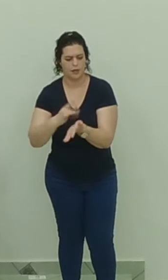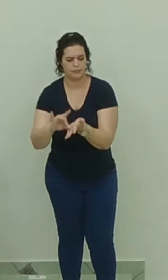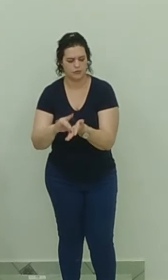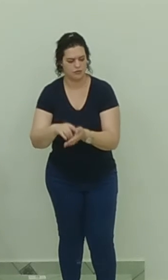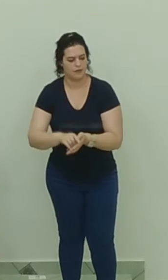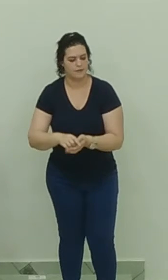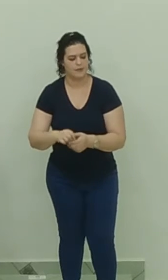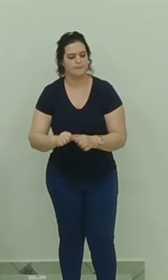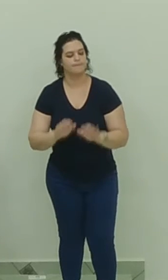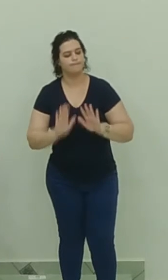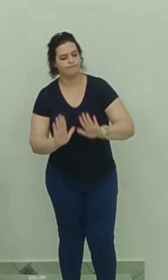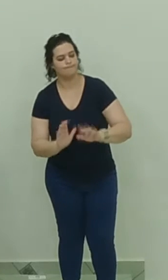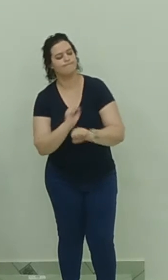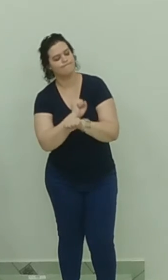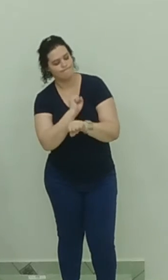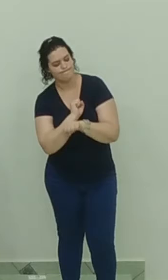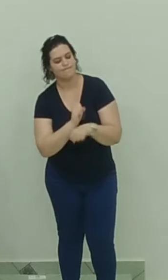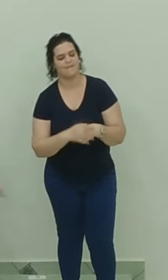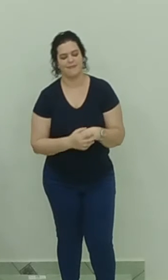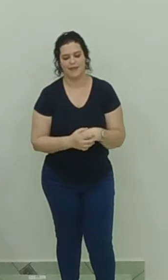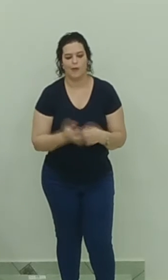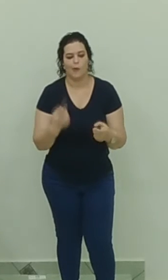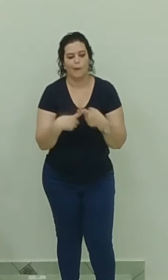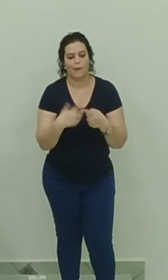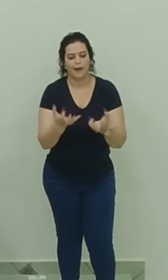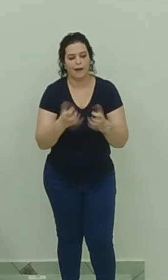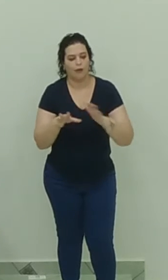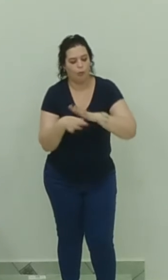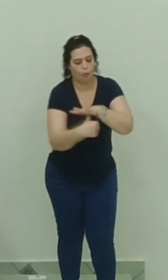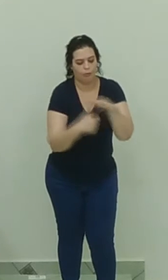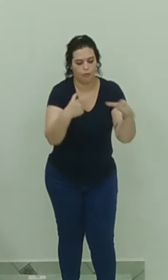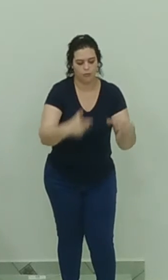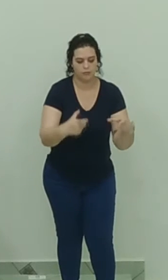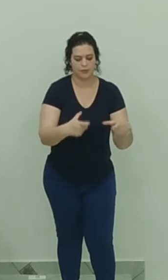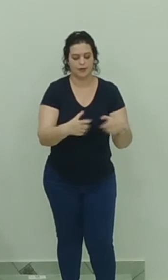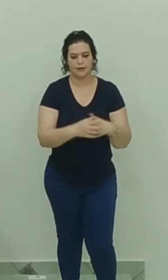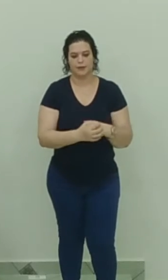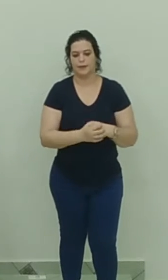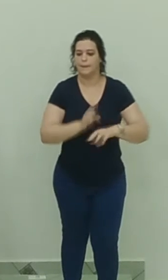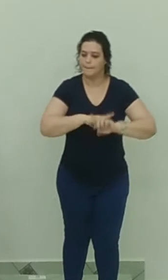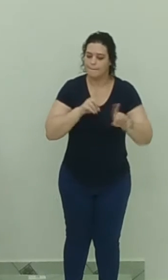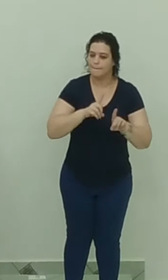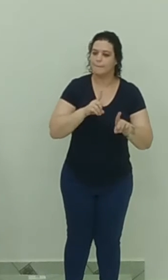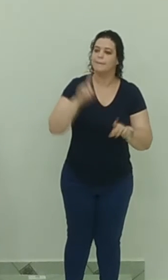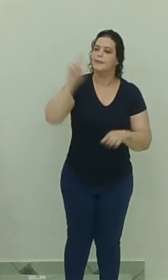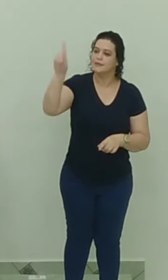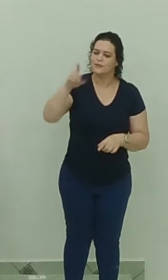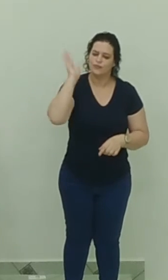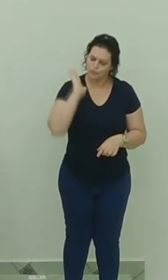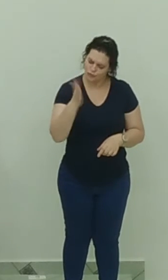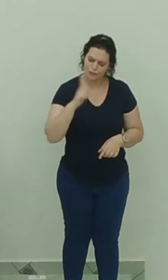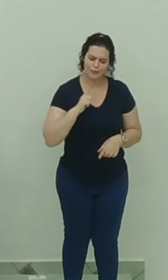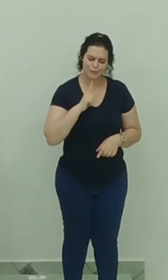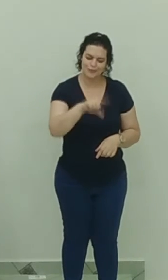Quem estava à frente do povo era a aliança. A gente fica pensando: os nossos inimigos,